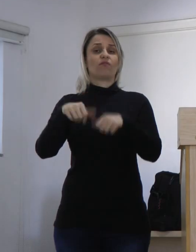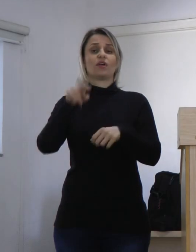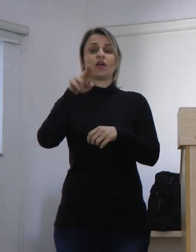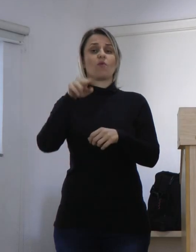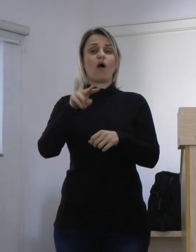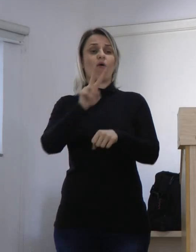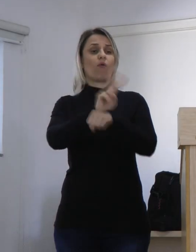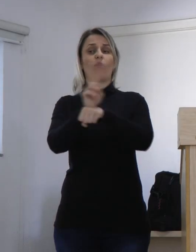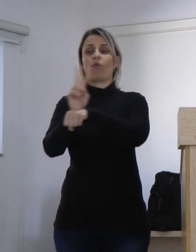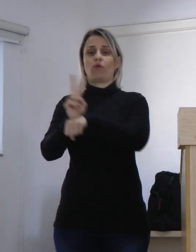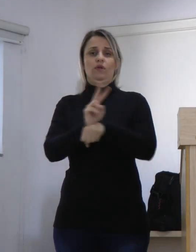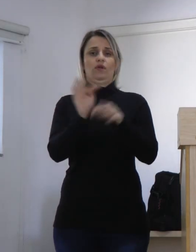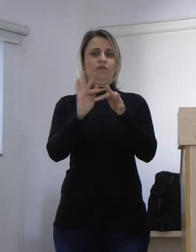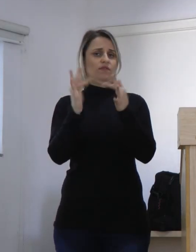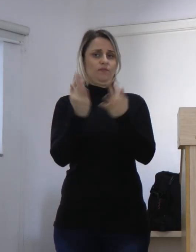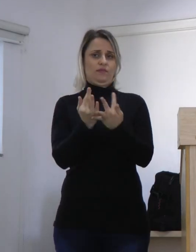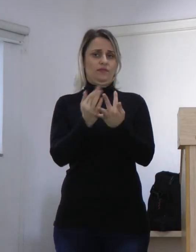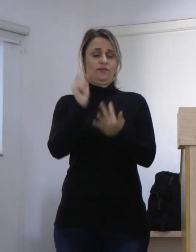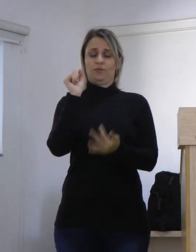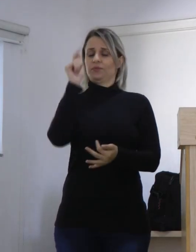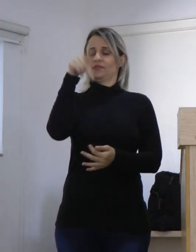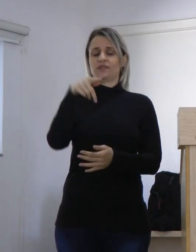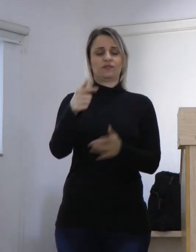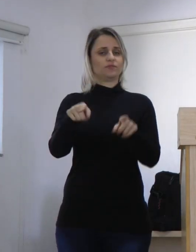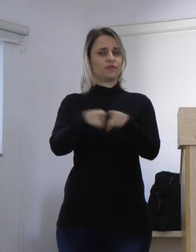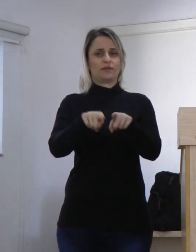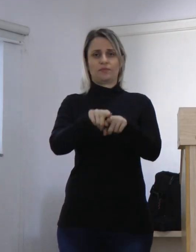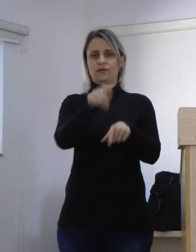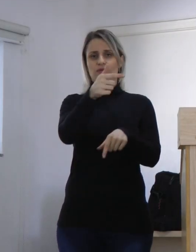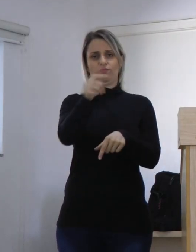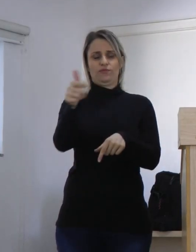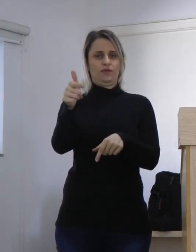Então aposentar também não vai trazer a alegria de viver.